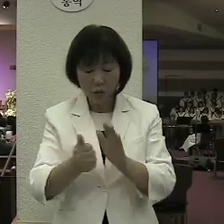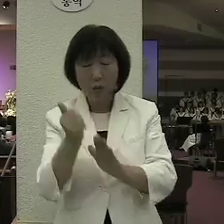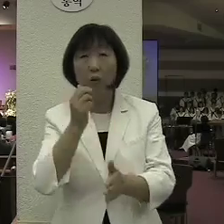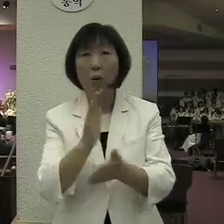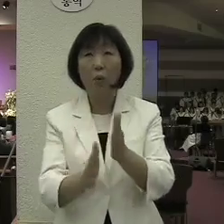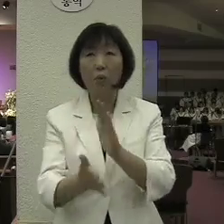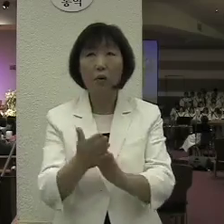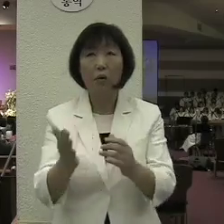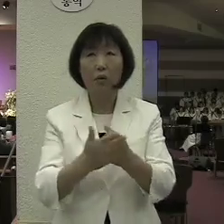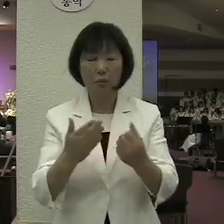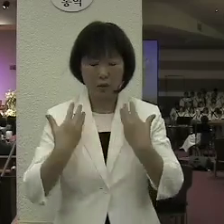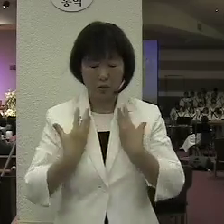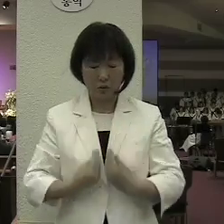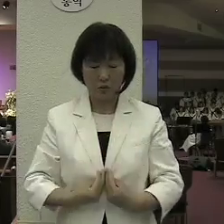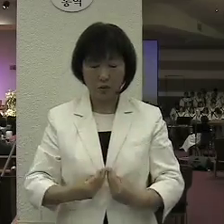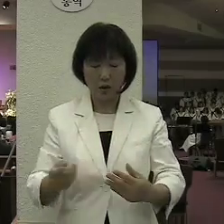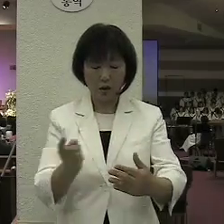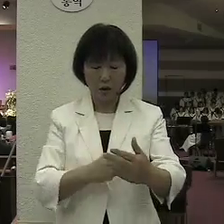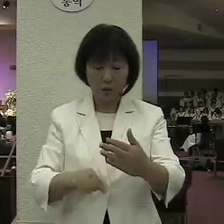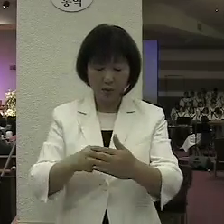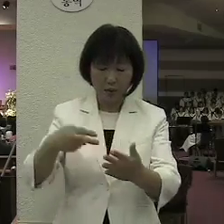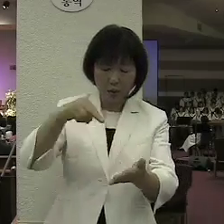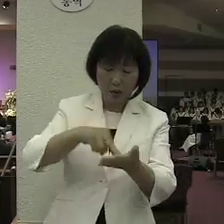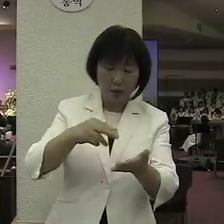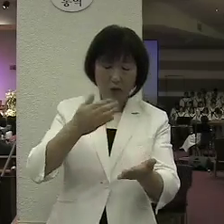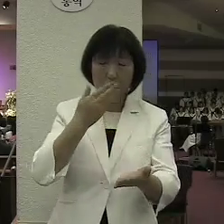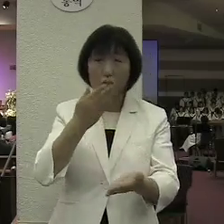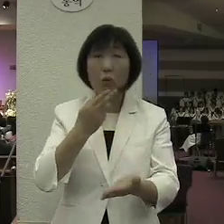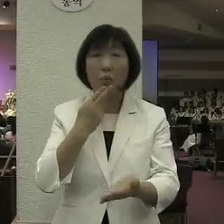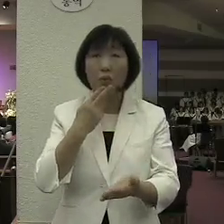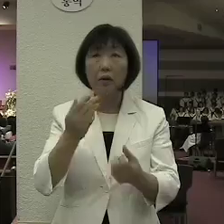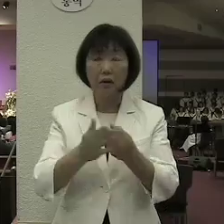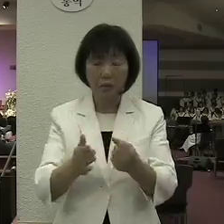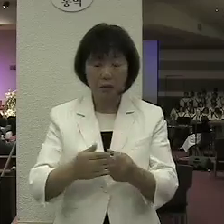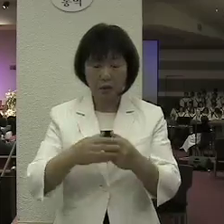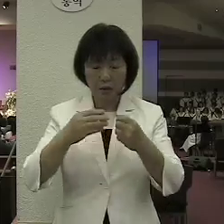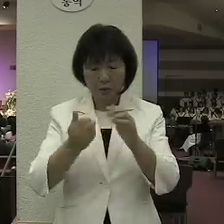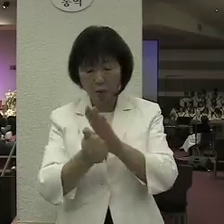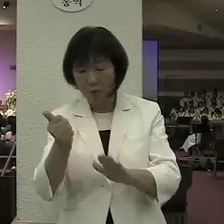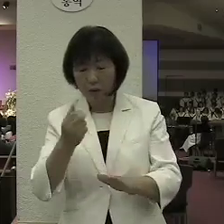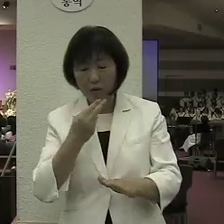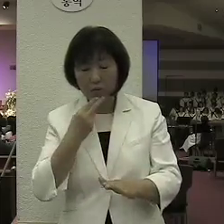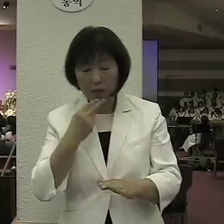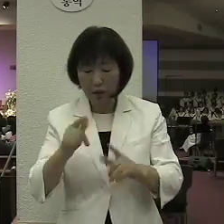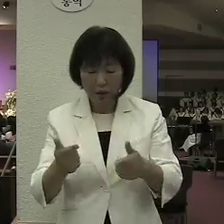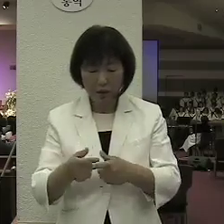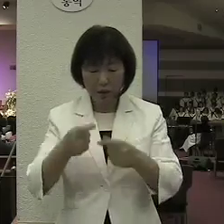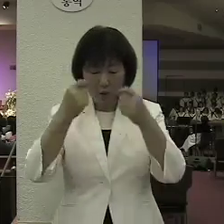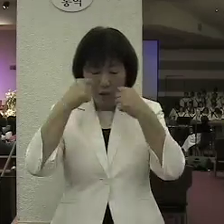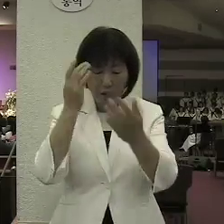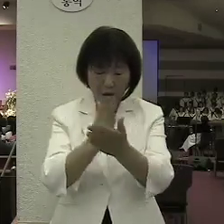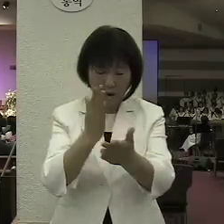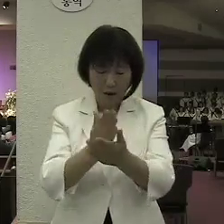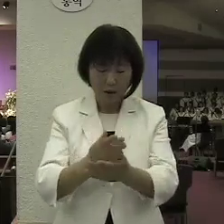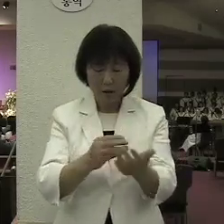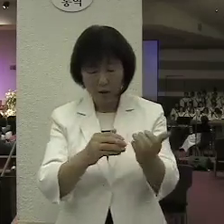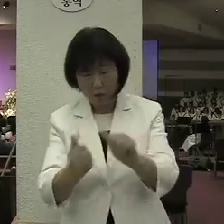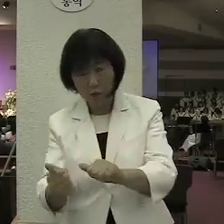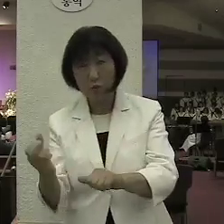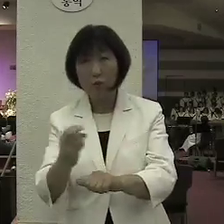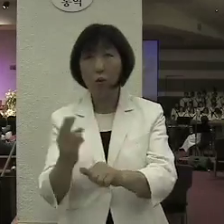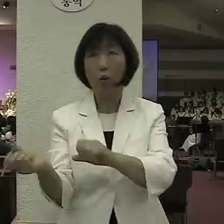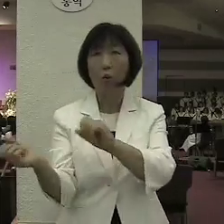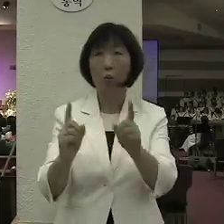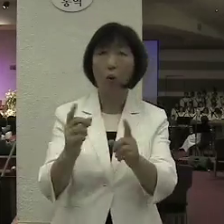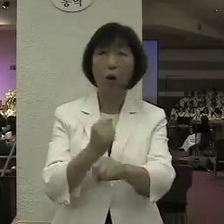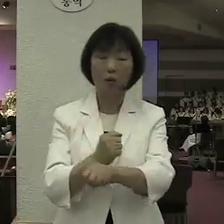있는 우리들이기 때문에 주시는 말씀이 몇 가지 있습니다. 실제적으로 첫째로는 울고 있지 말라는 것입니다. 울고